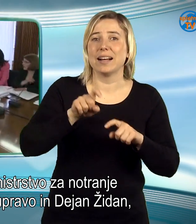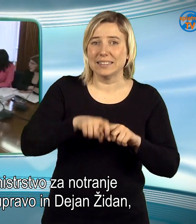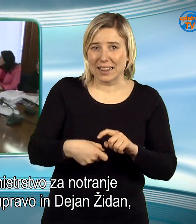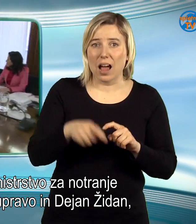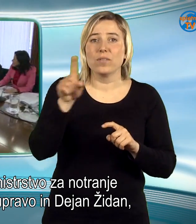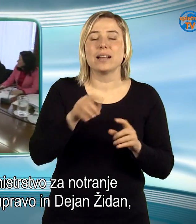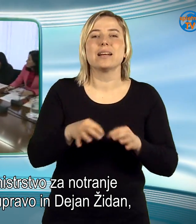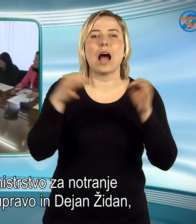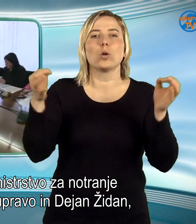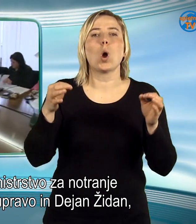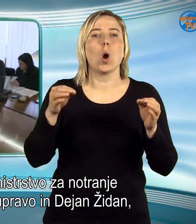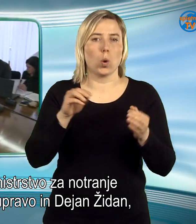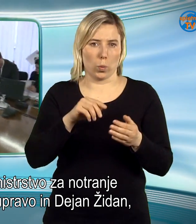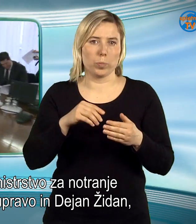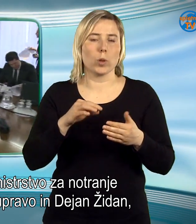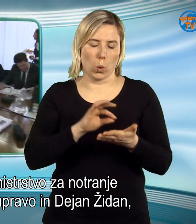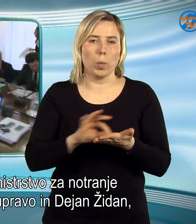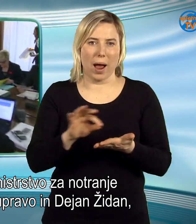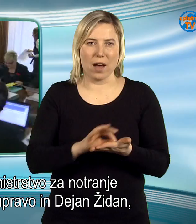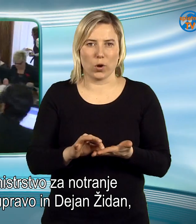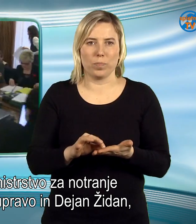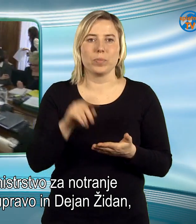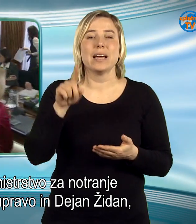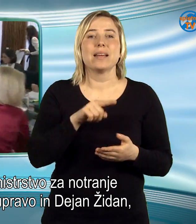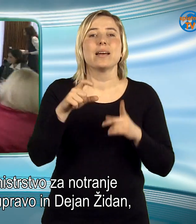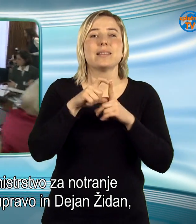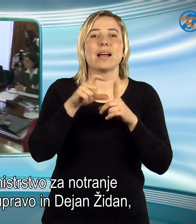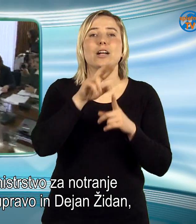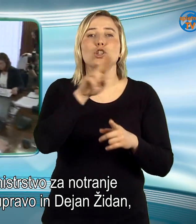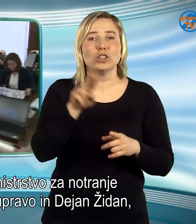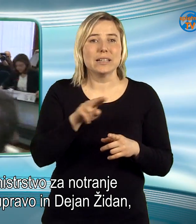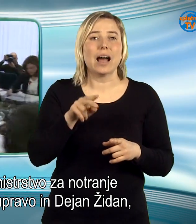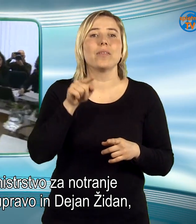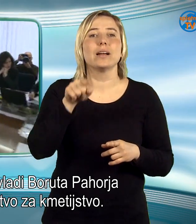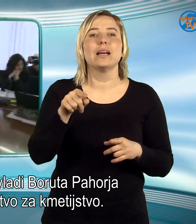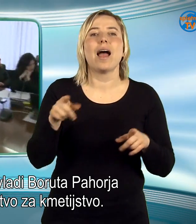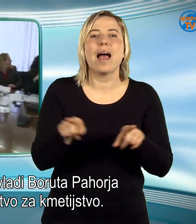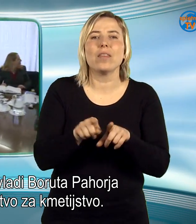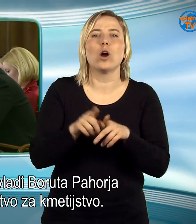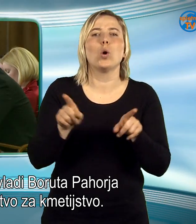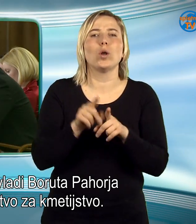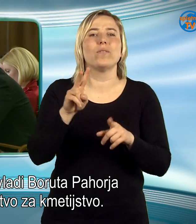upravo, in Dejan Židan, ki enako kot v vladi Boruta Pahorja vodi Ministrstvo za